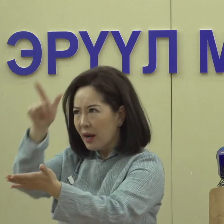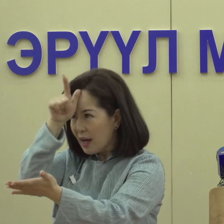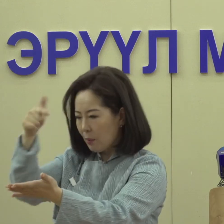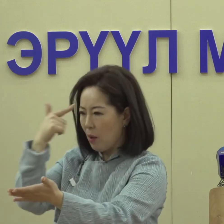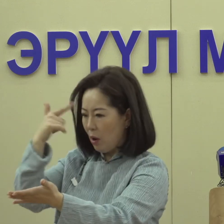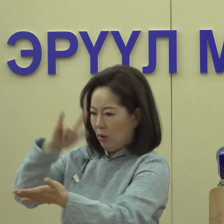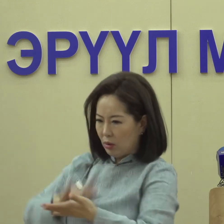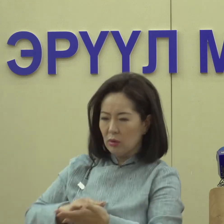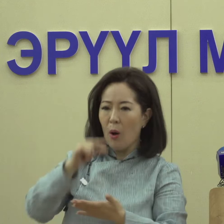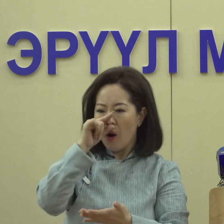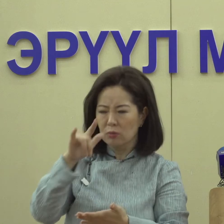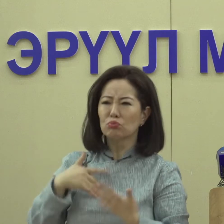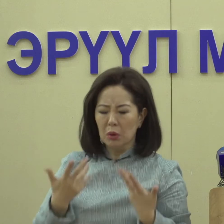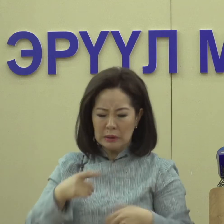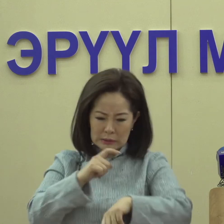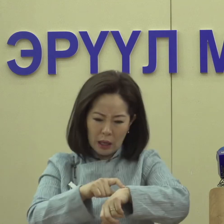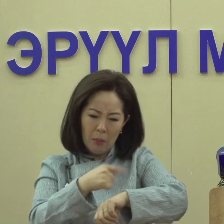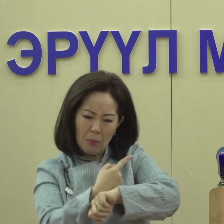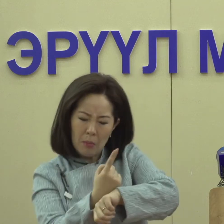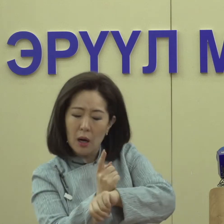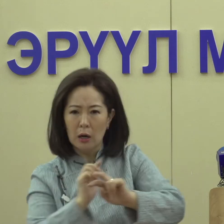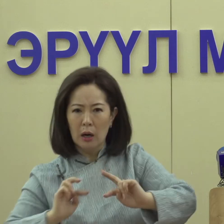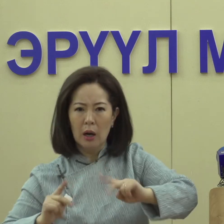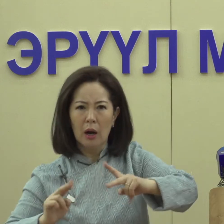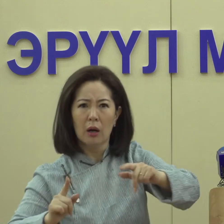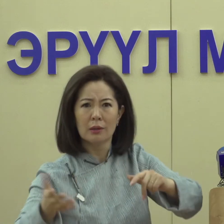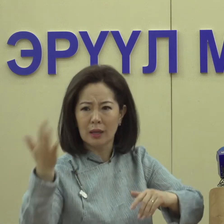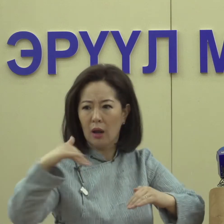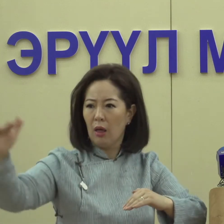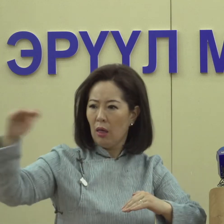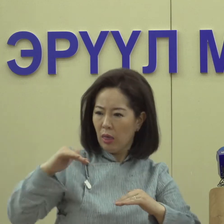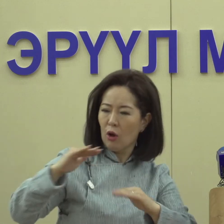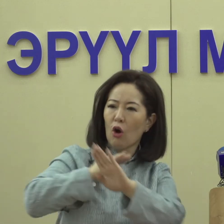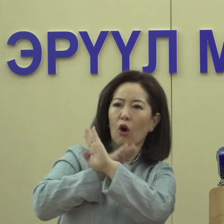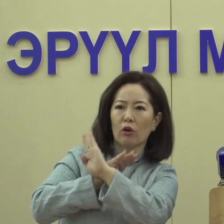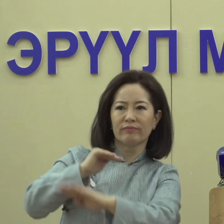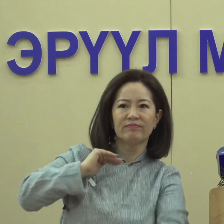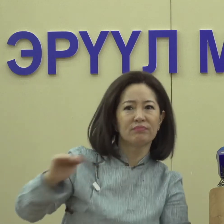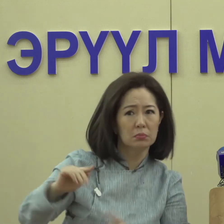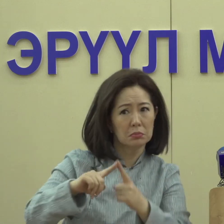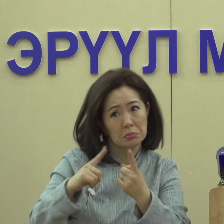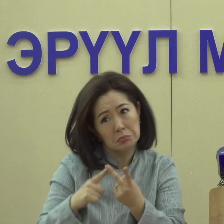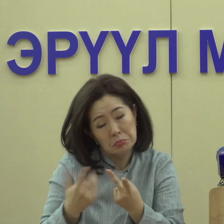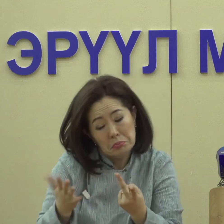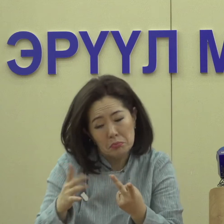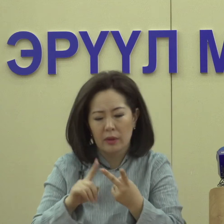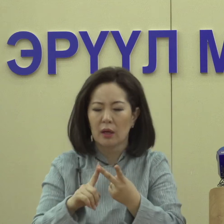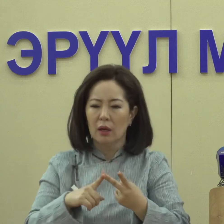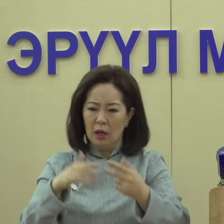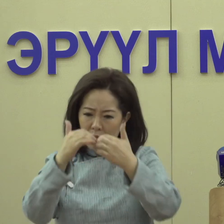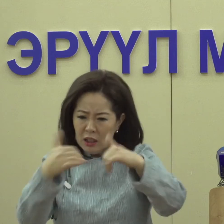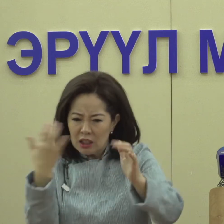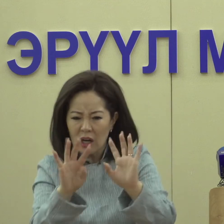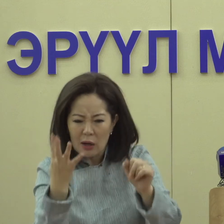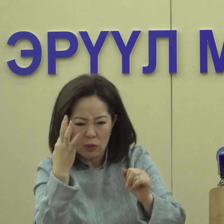байгаа учраас Монгол улсад хилээр нэвтрүүлэхийг хориглох ирсний дараа 14 хоног одоо тусгаарлах, ажиглалт авах энэ